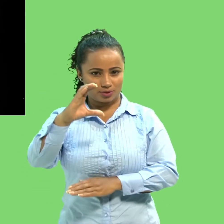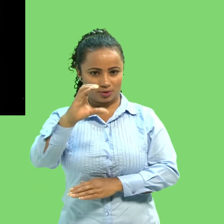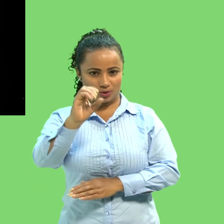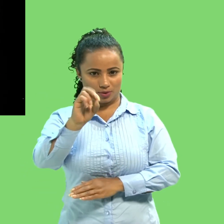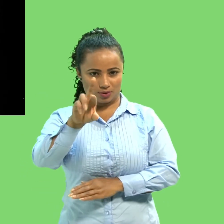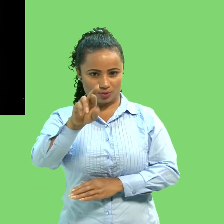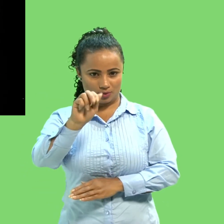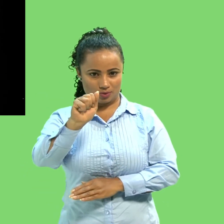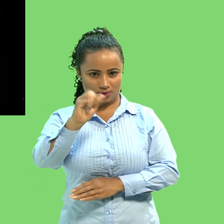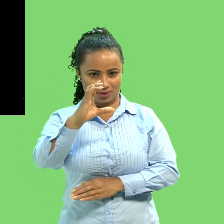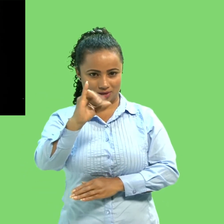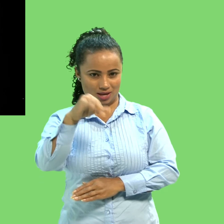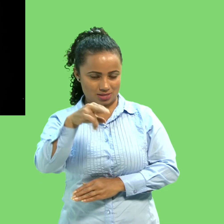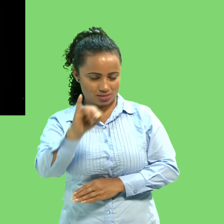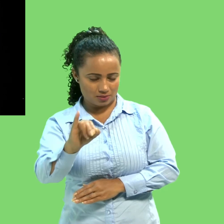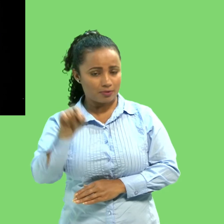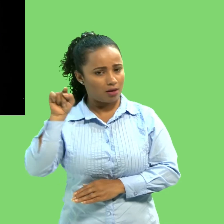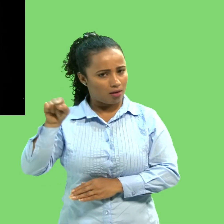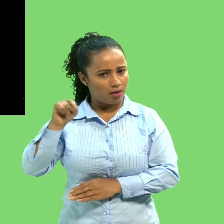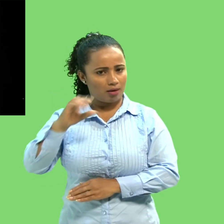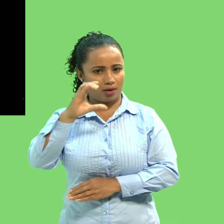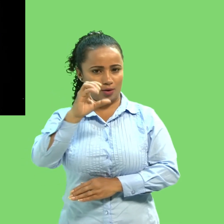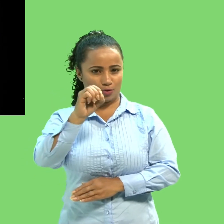ela vai apontar,